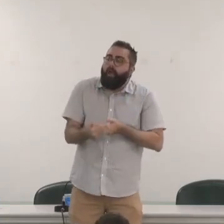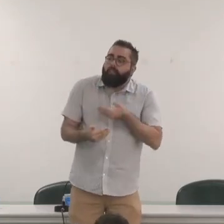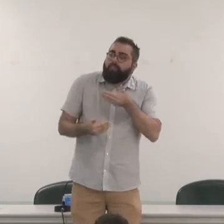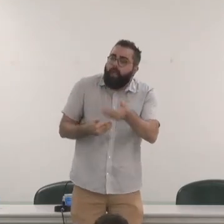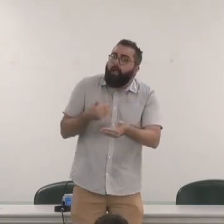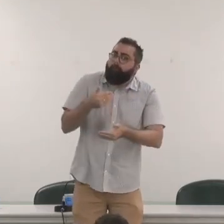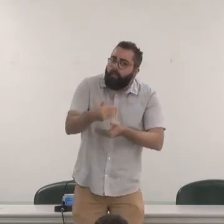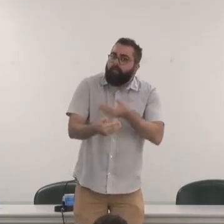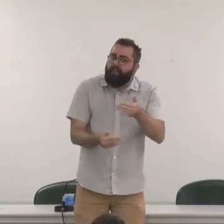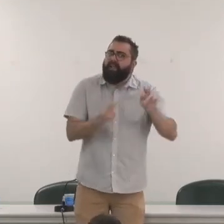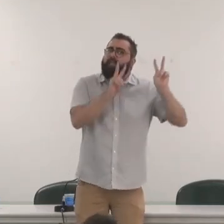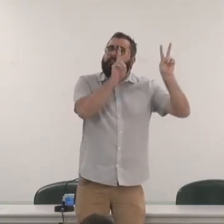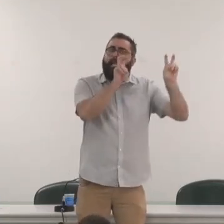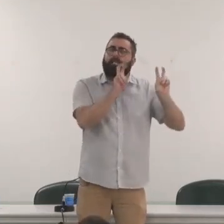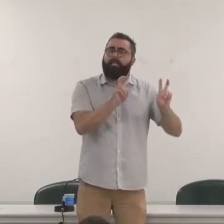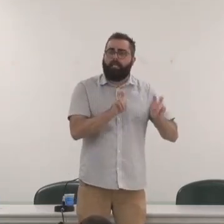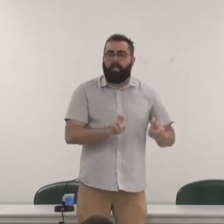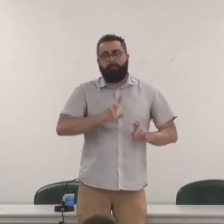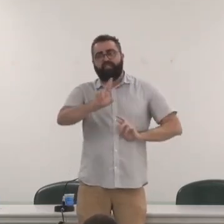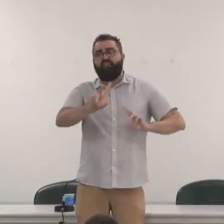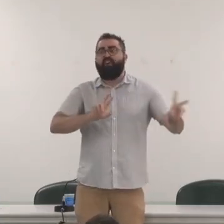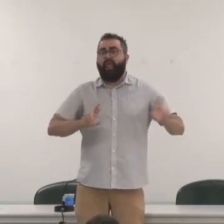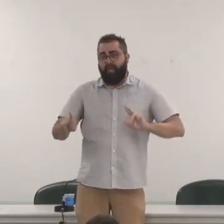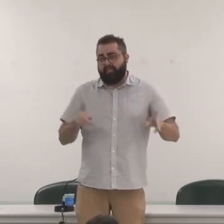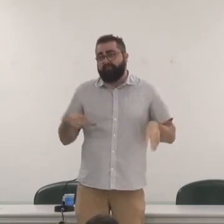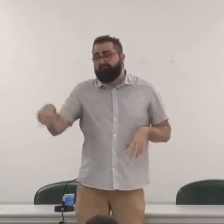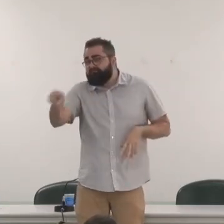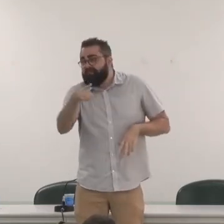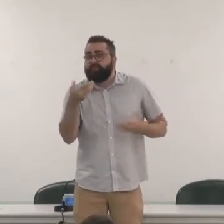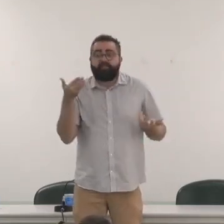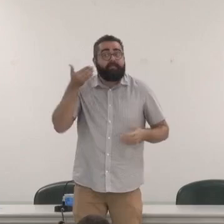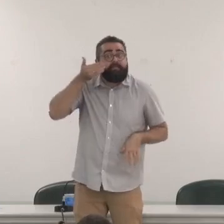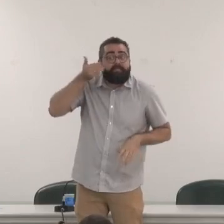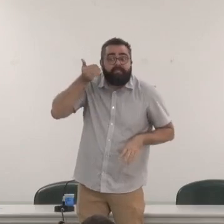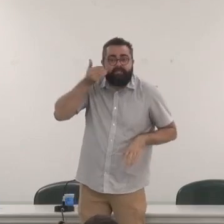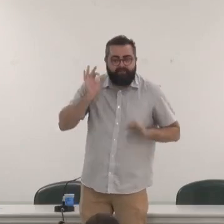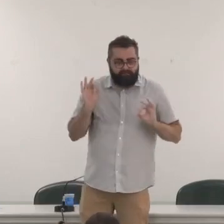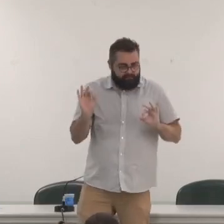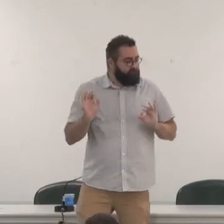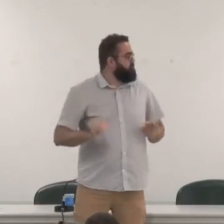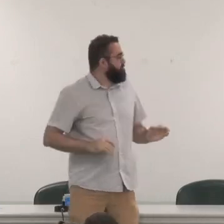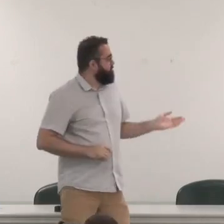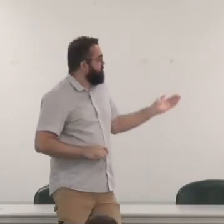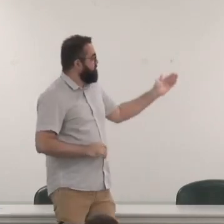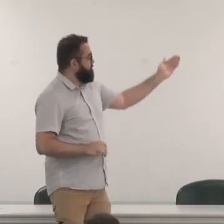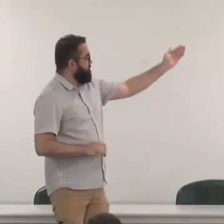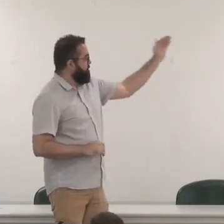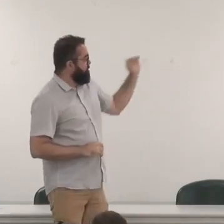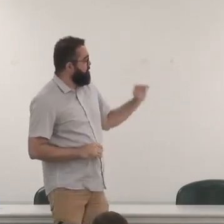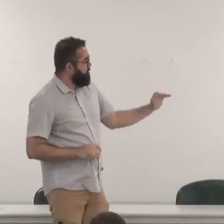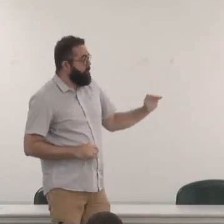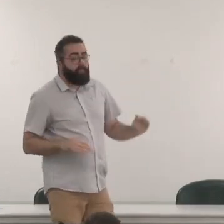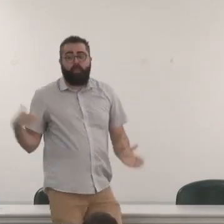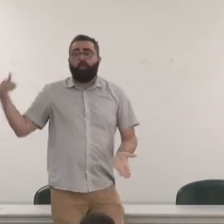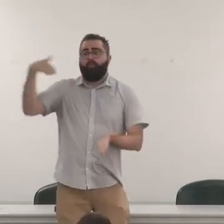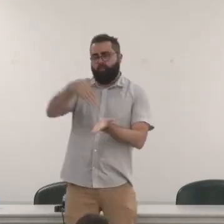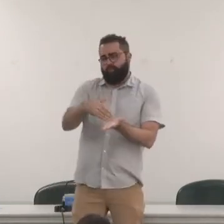pesquisas que estão em andamento relacionadas às línguas de sinais emergentes com diferentes temas, né, e que vocês vão